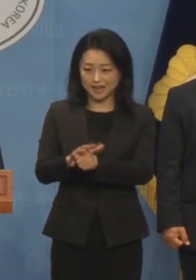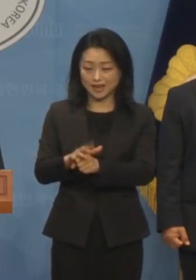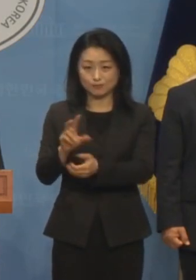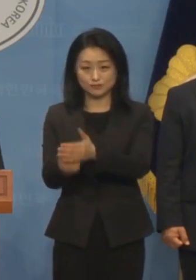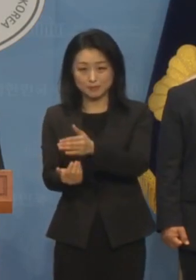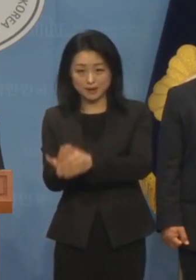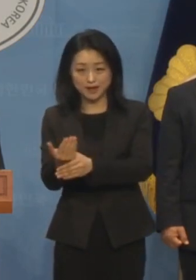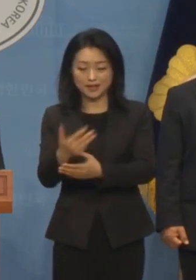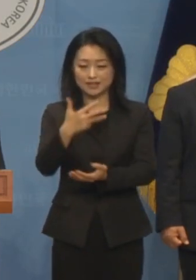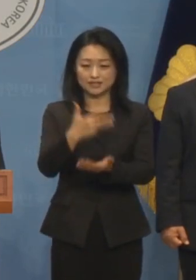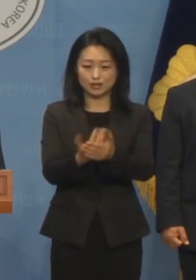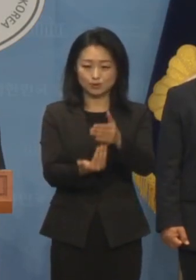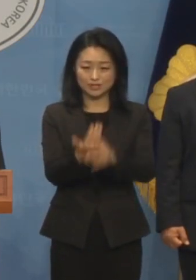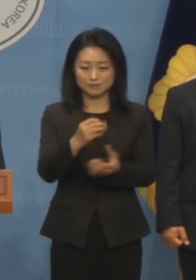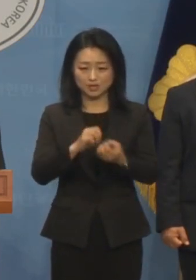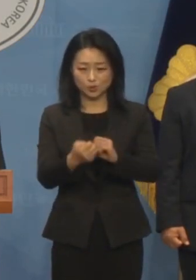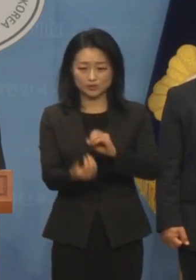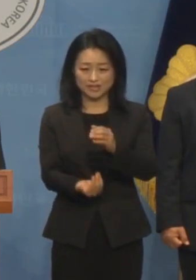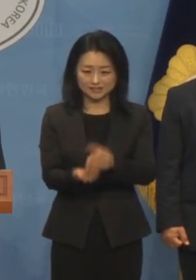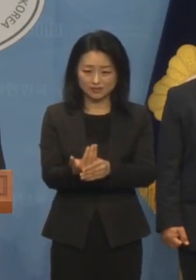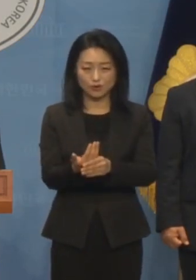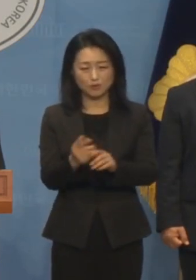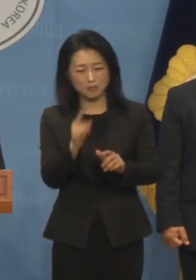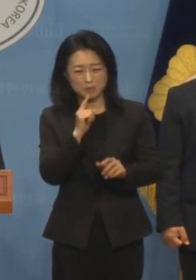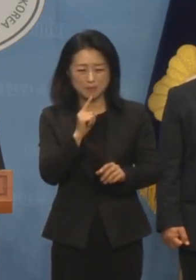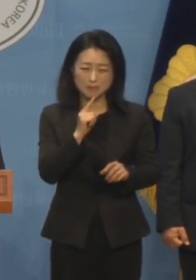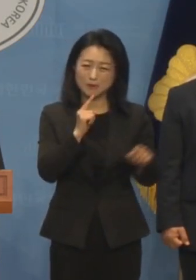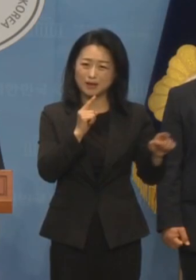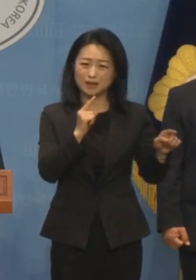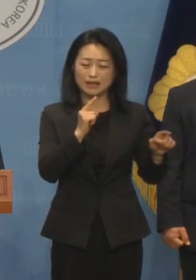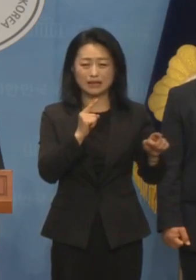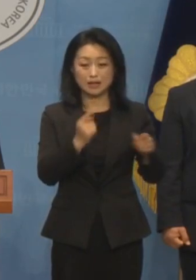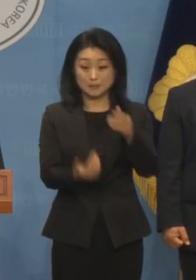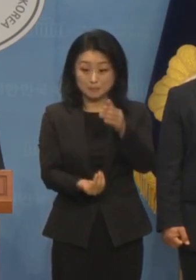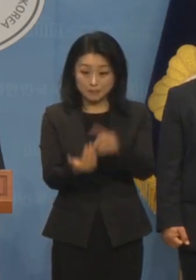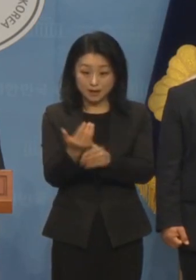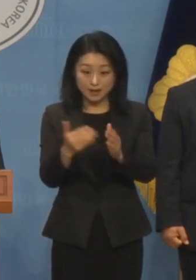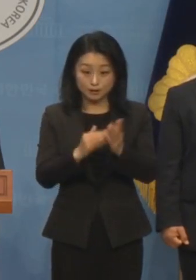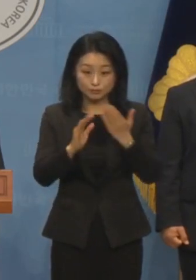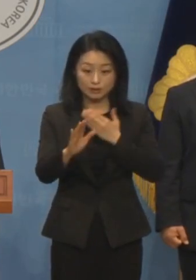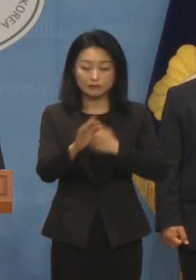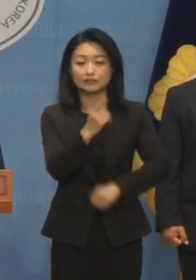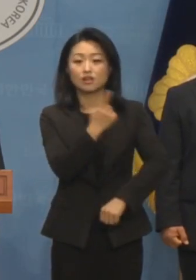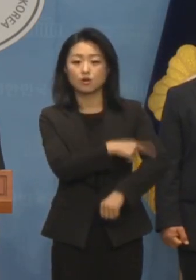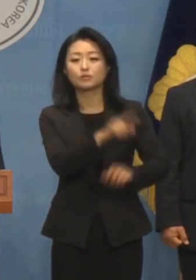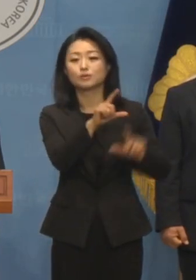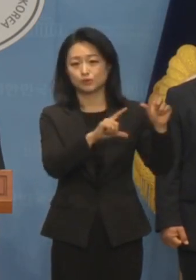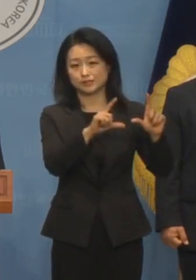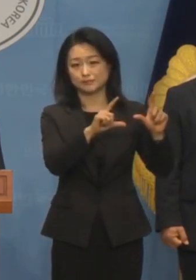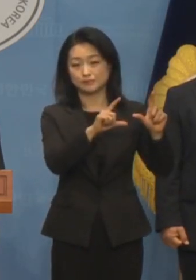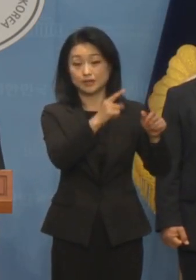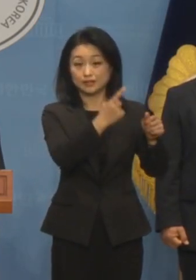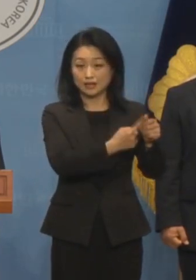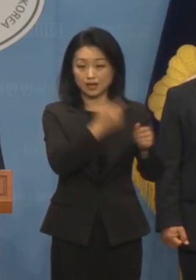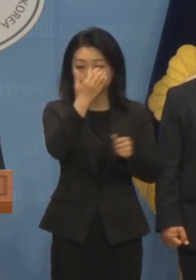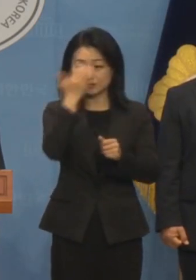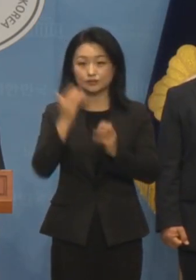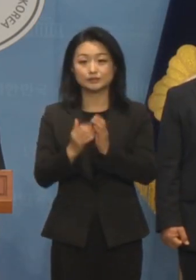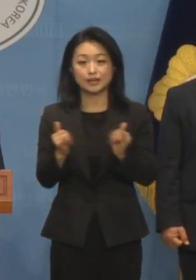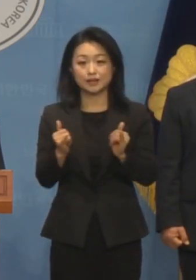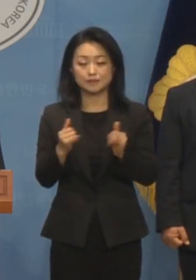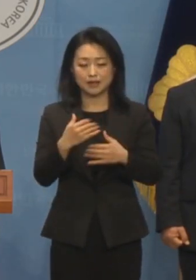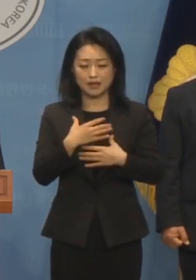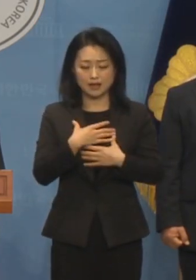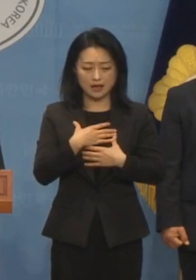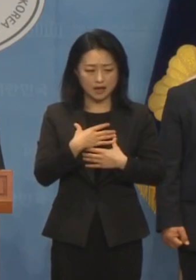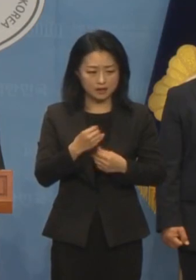운운 등 재난 참사 이후에도 너무나 무능합니다. 이런 정부 아래서 청년들은 안전에